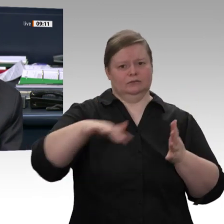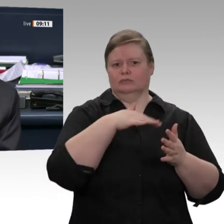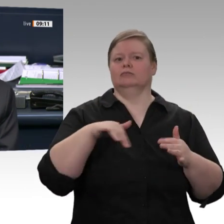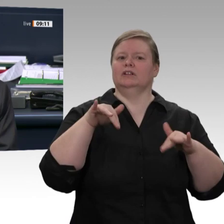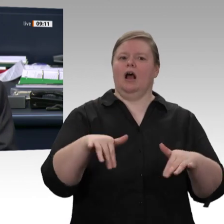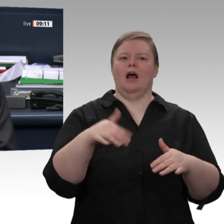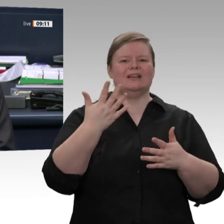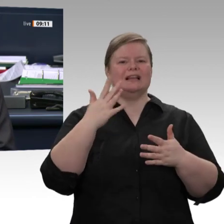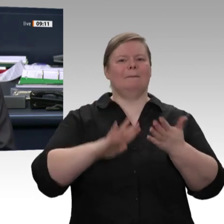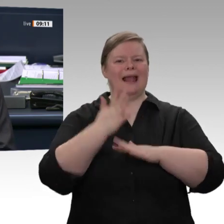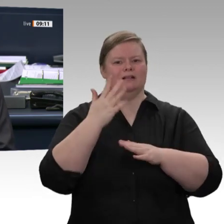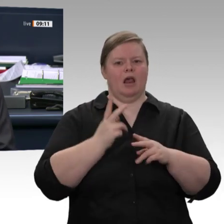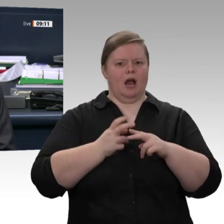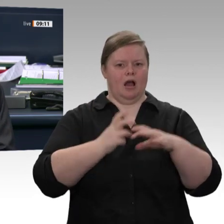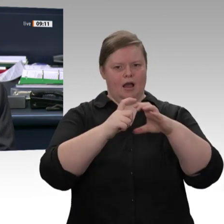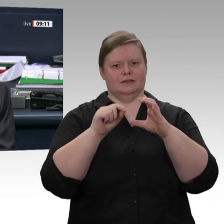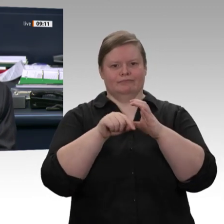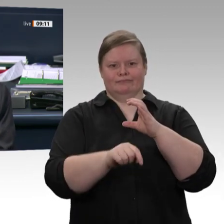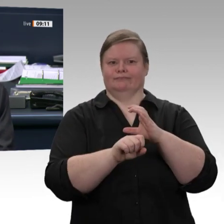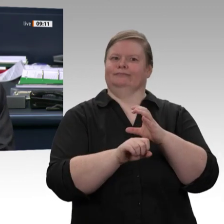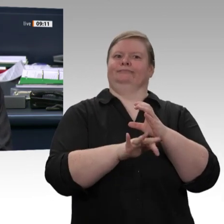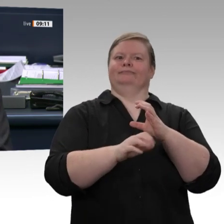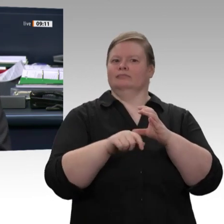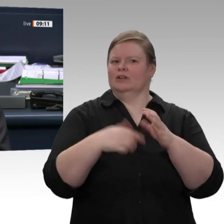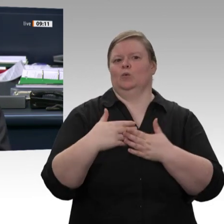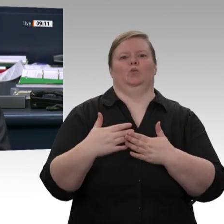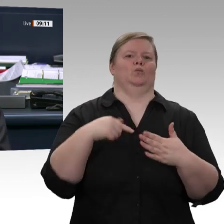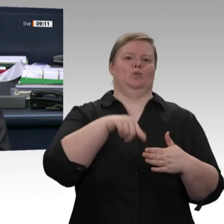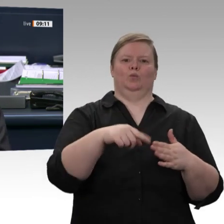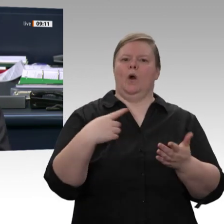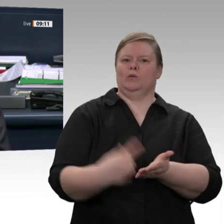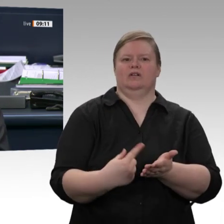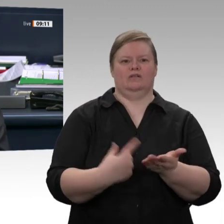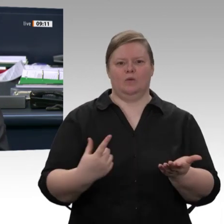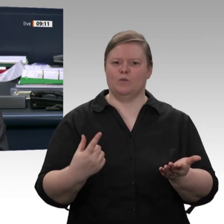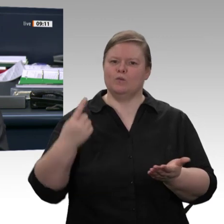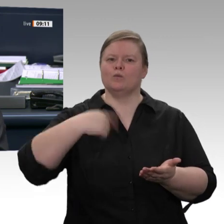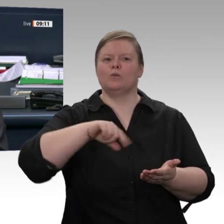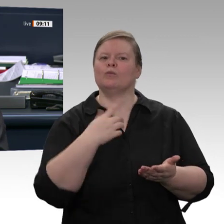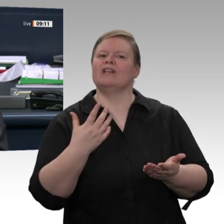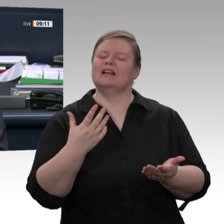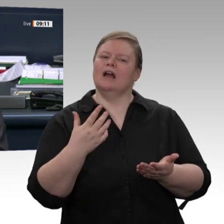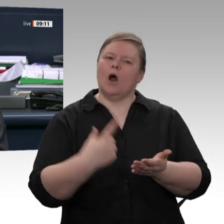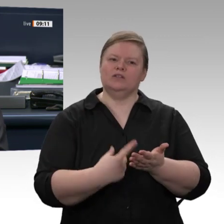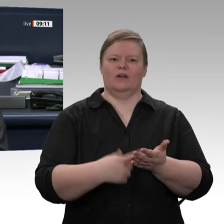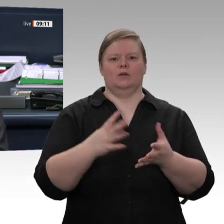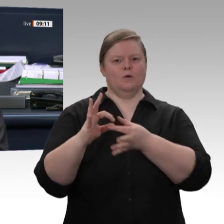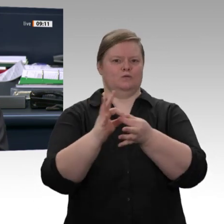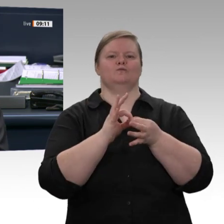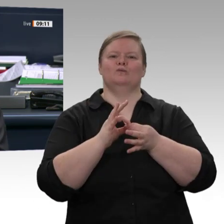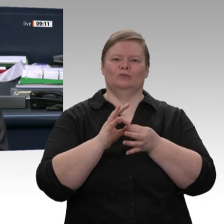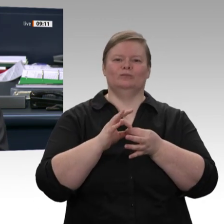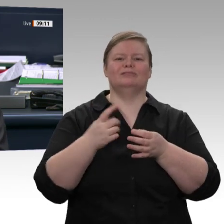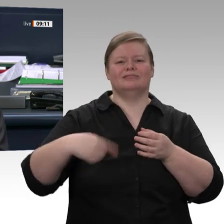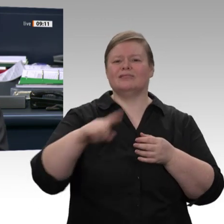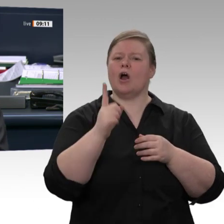Missbrauchspotenzial. Und das unterstreicht noch einmal unsere Verantwortung als gewählte Repräsentanten. Verunsicherung und